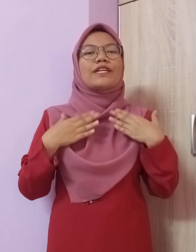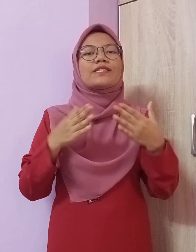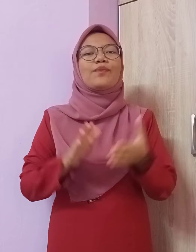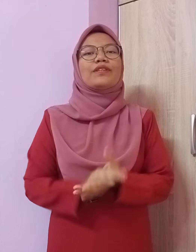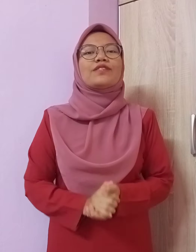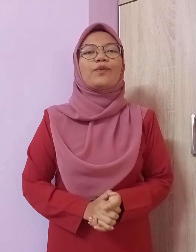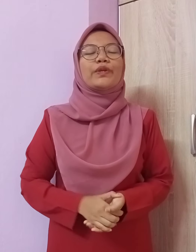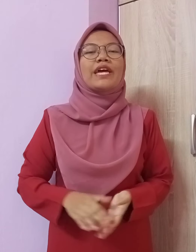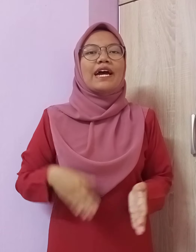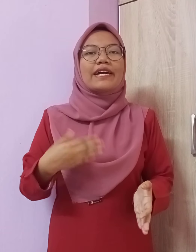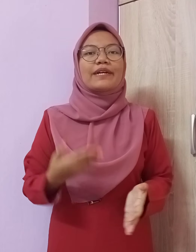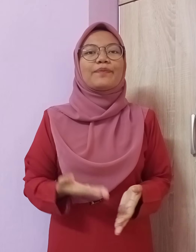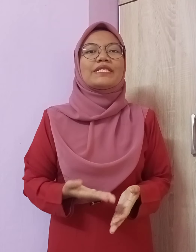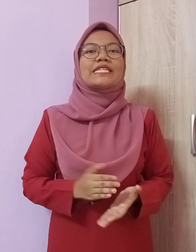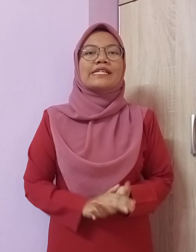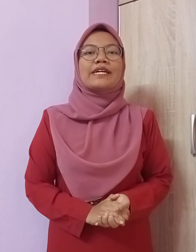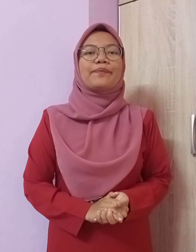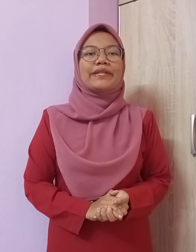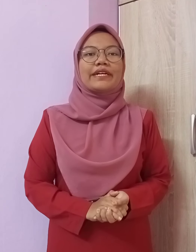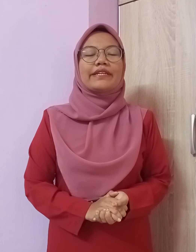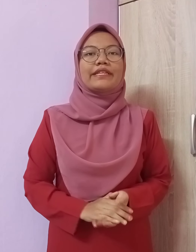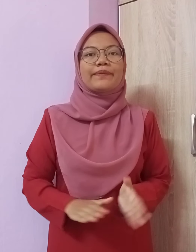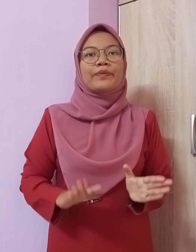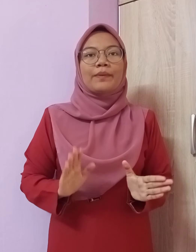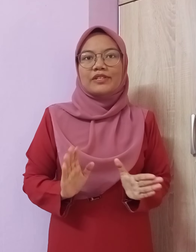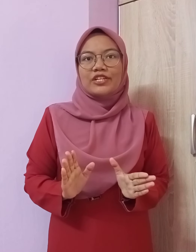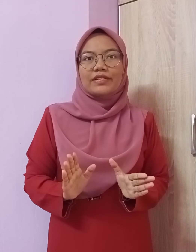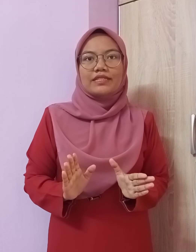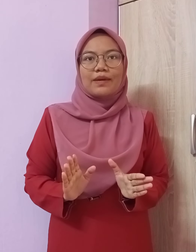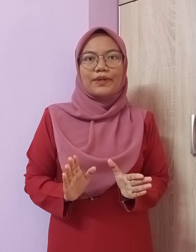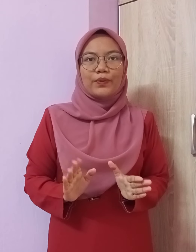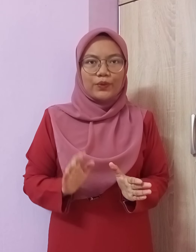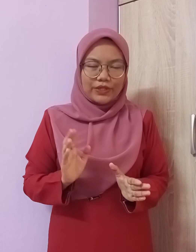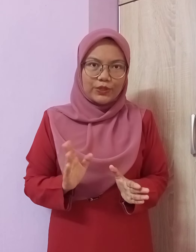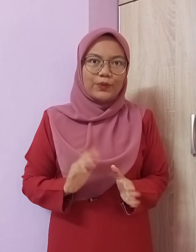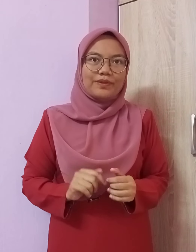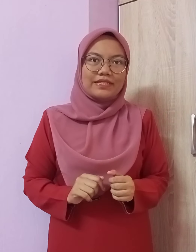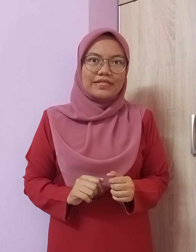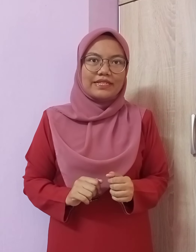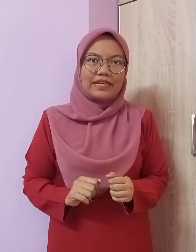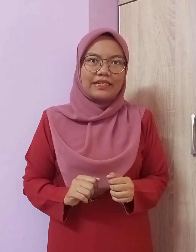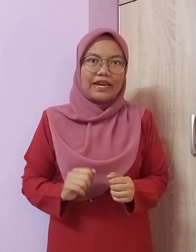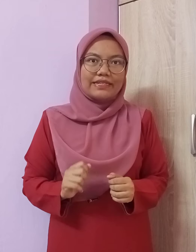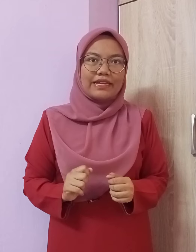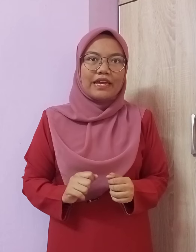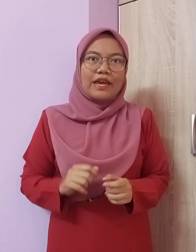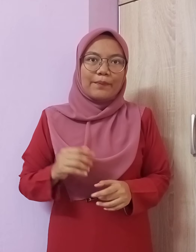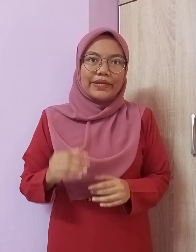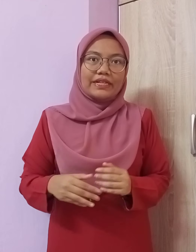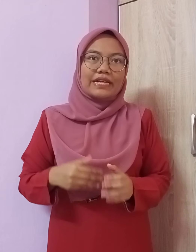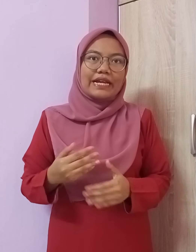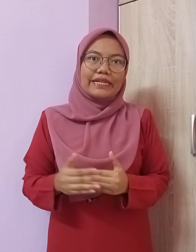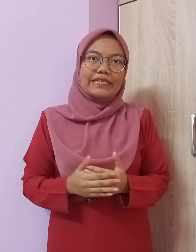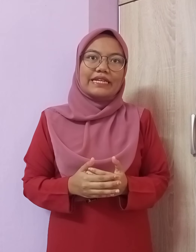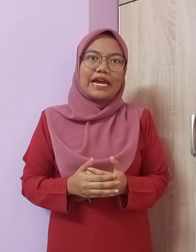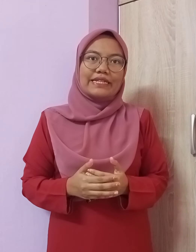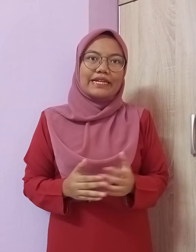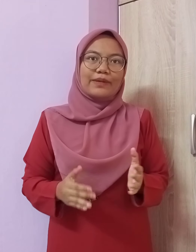Nushaiza binti Sabri, akan bincangkan pada hari ini. Masyarakat zaman dahulu hidup bersendikan adat. Mereka kaya dengan adat dan